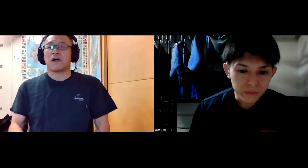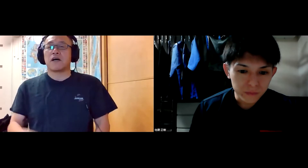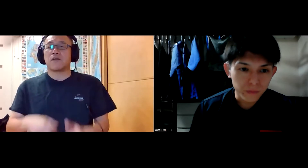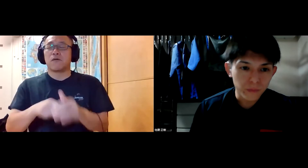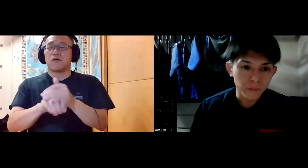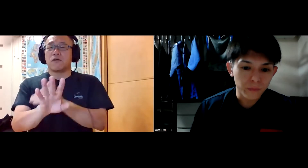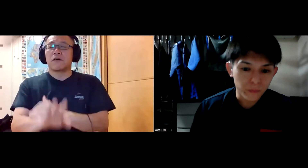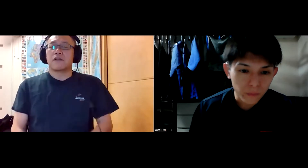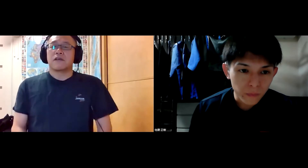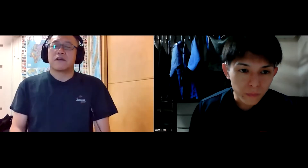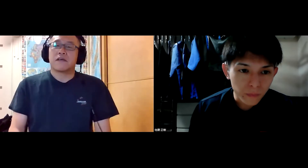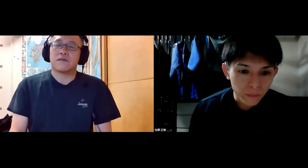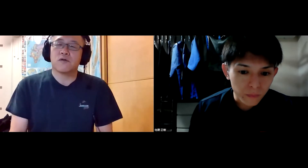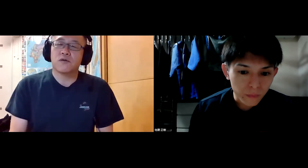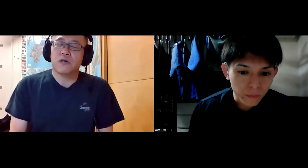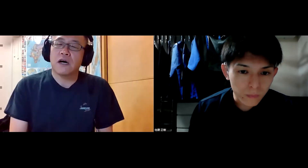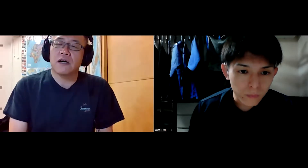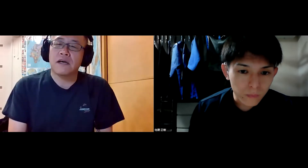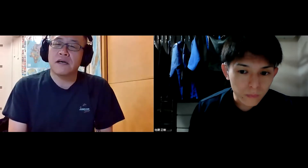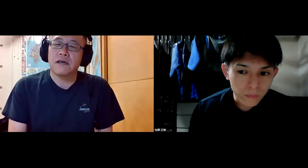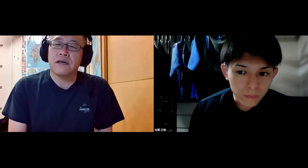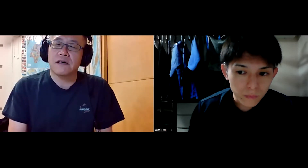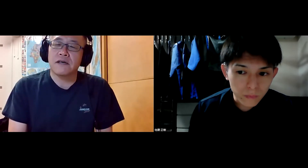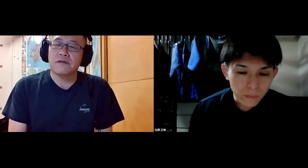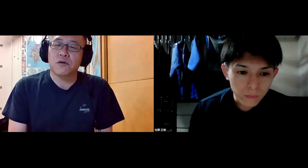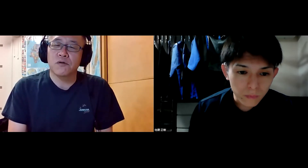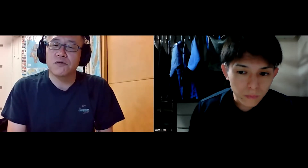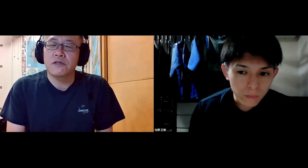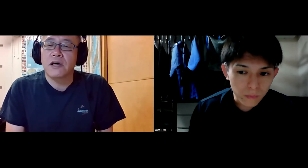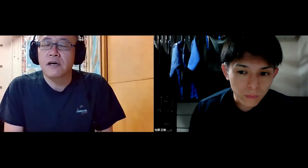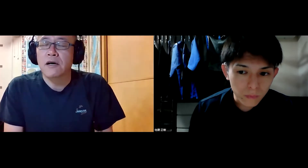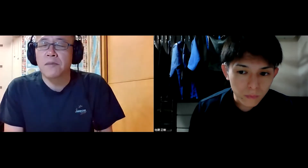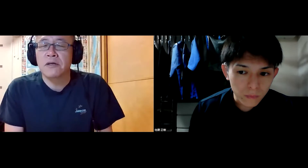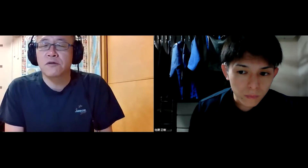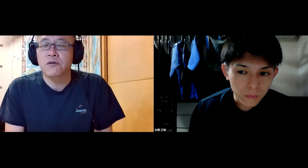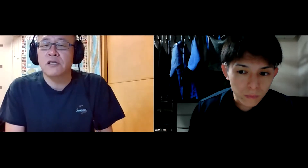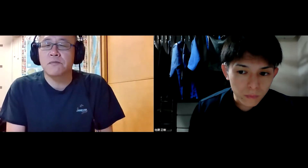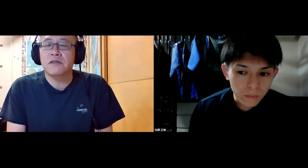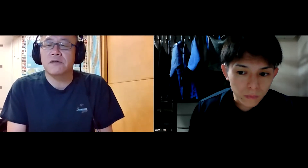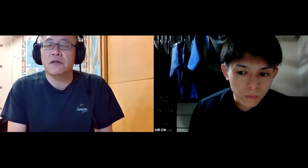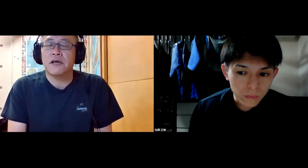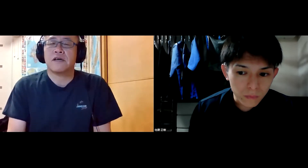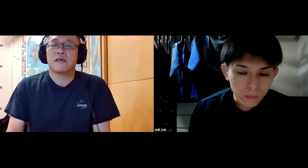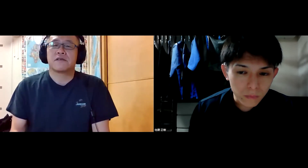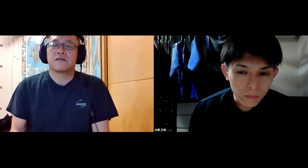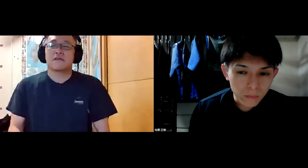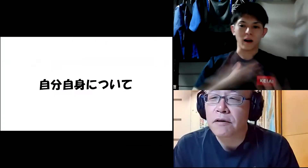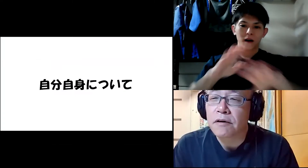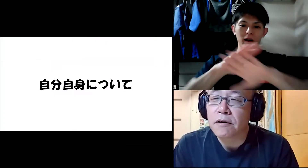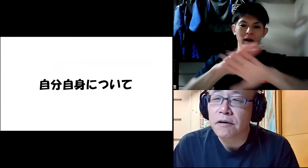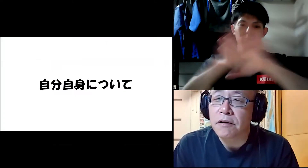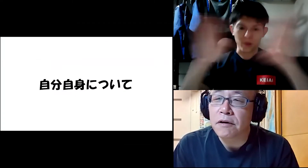ちょっと今映像というか、ちょっと共有ですね。画面ちょっと出しますので。